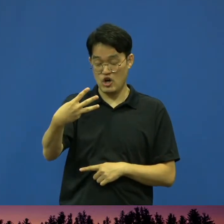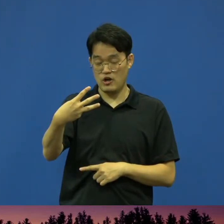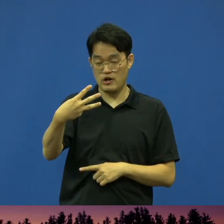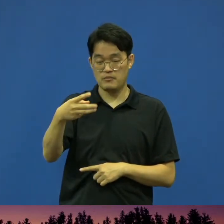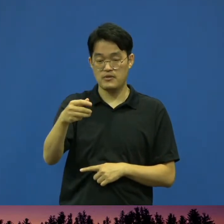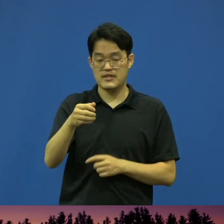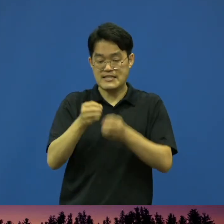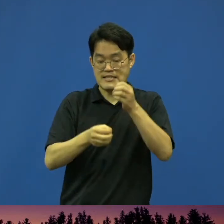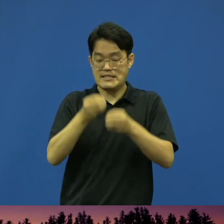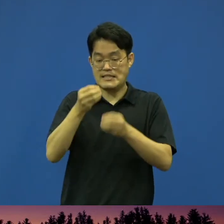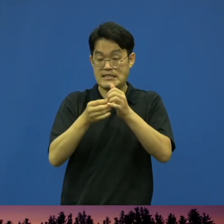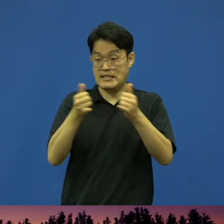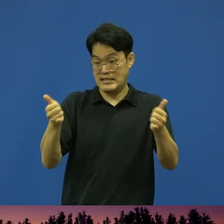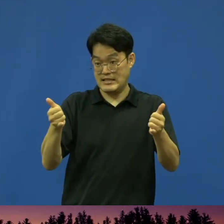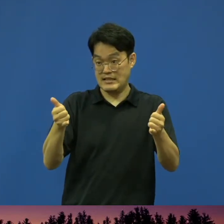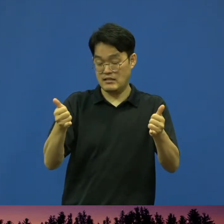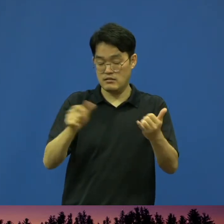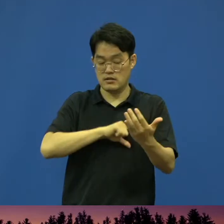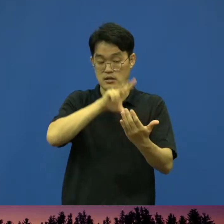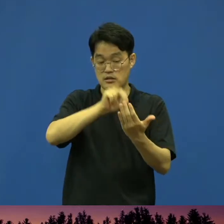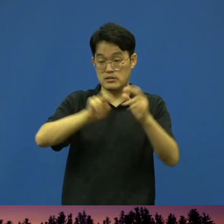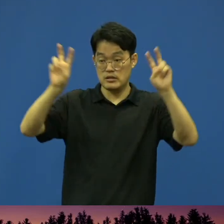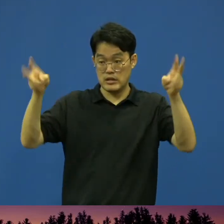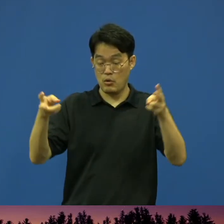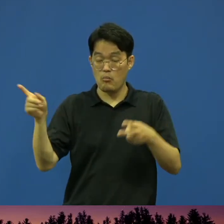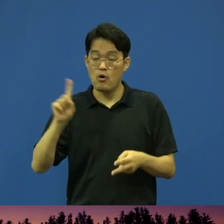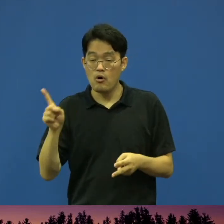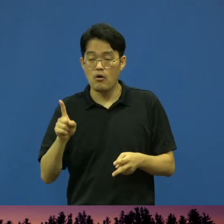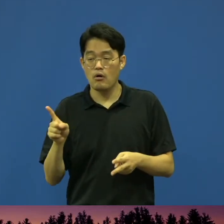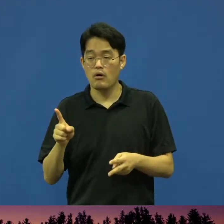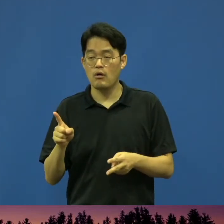있습니다. 언제 우리의 삶이